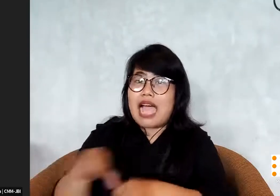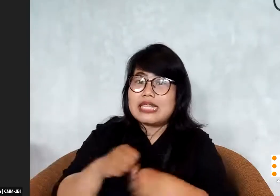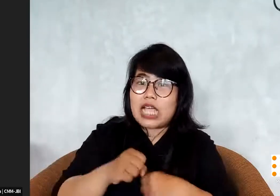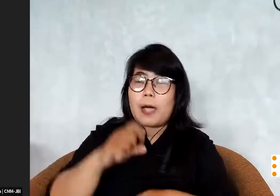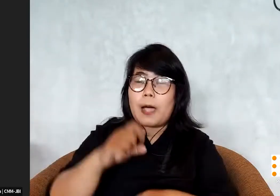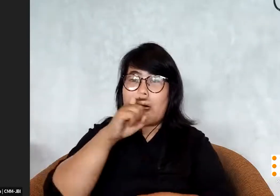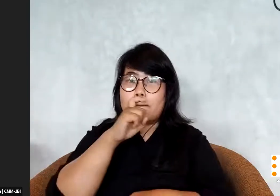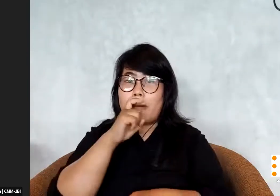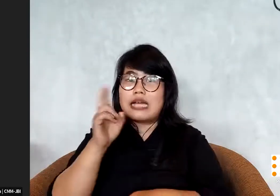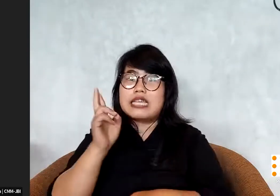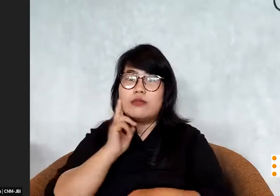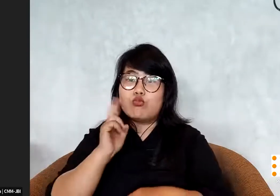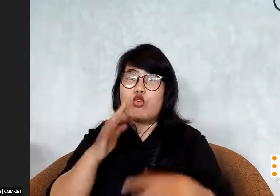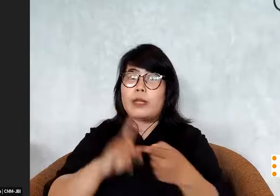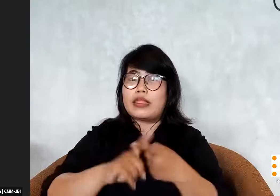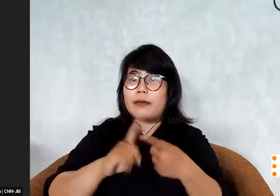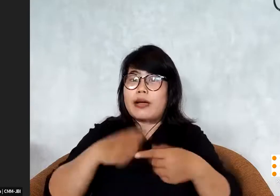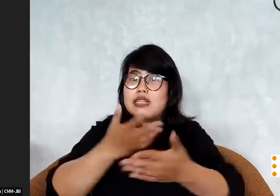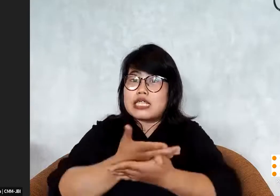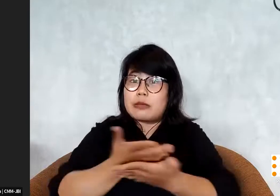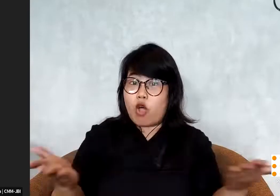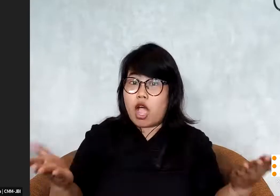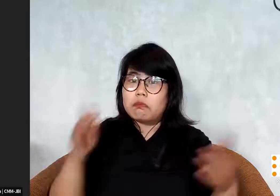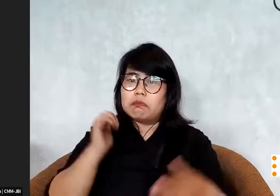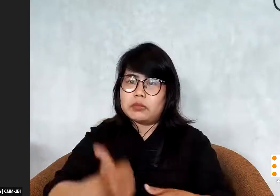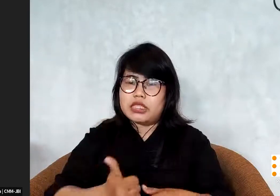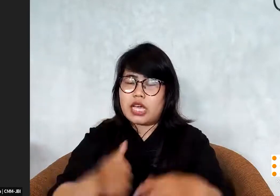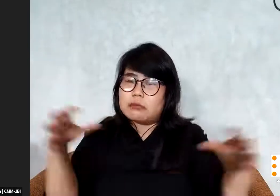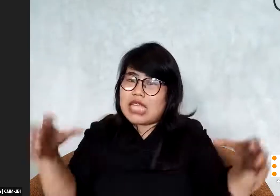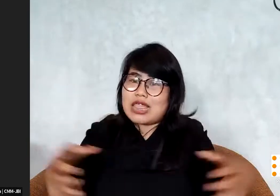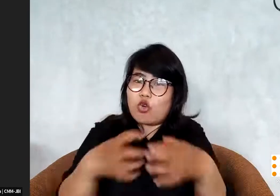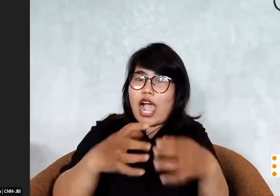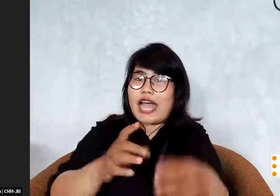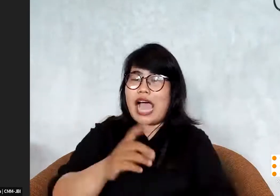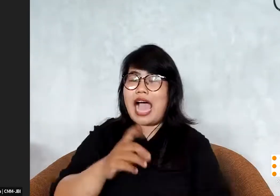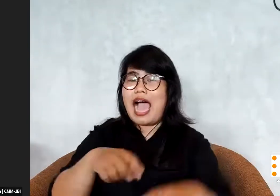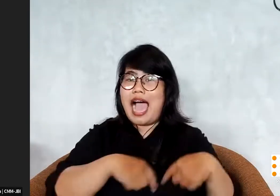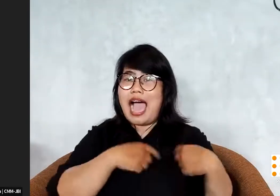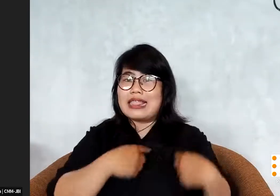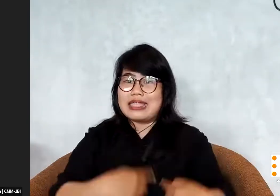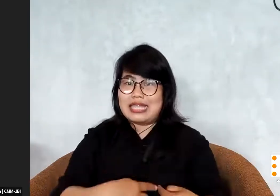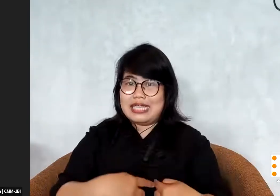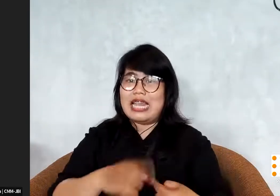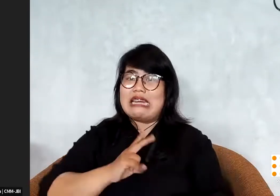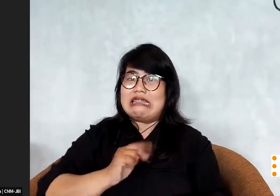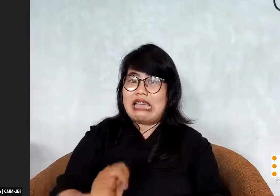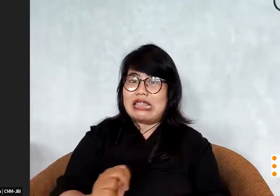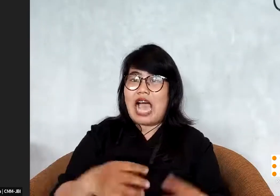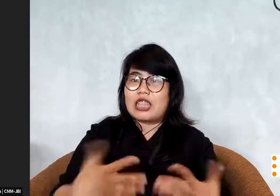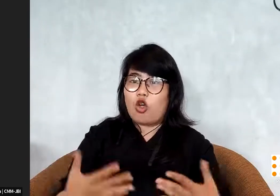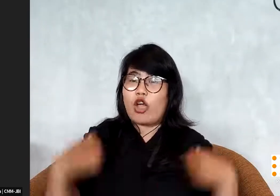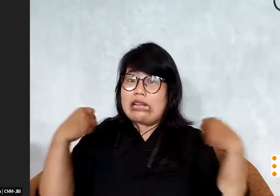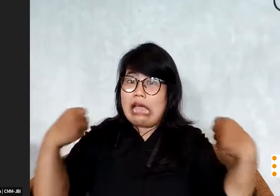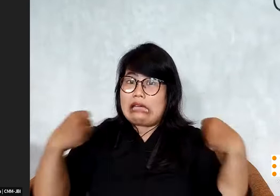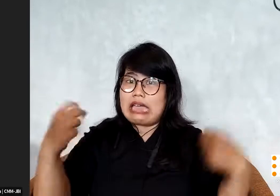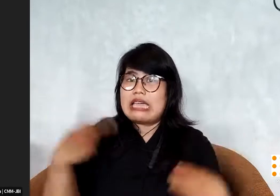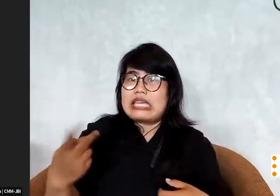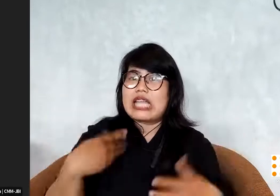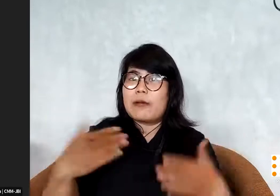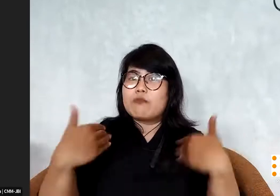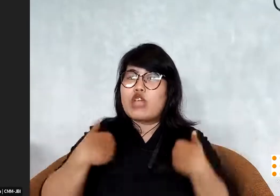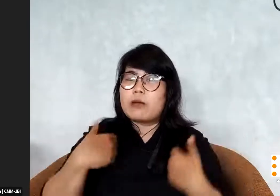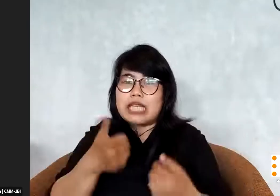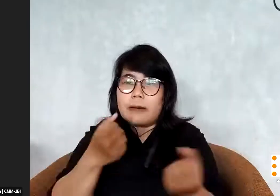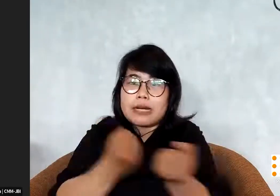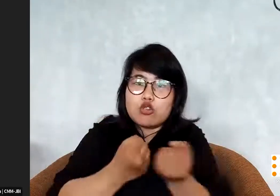Bapak dan rekan-rekan sekalian untuk menyatukan hati dan itikad serta daya yang kita miliki untuk mendukung